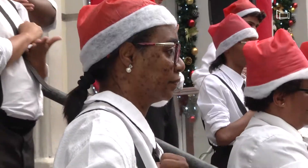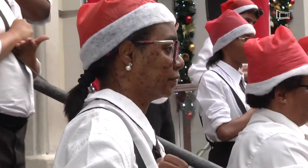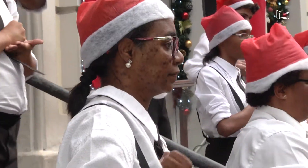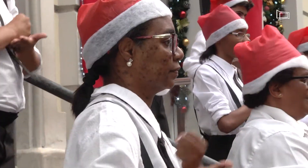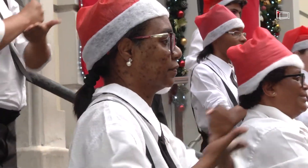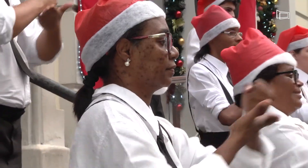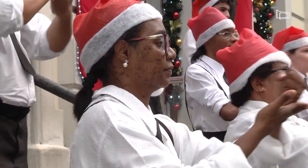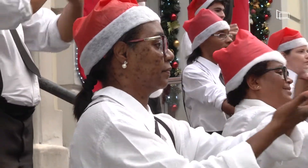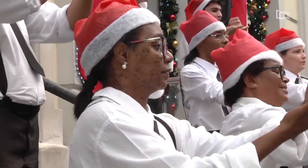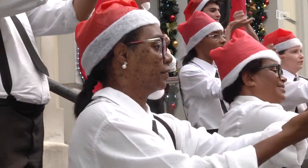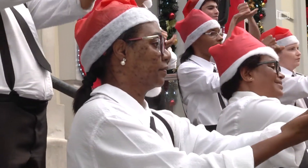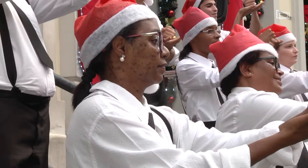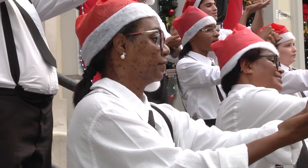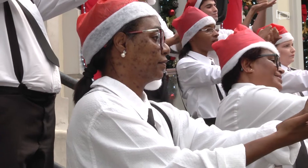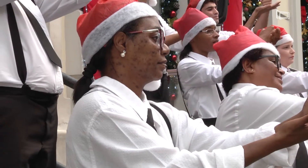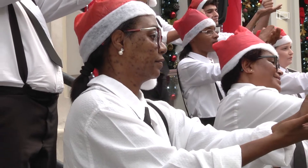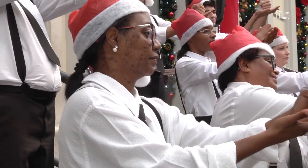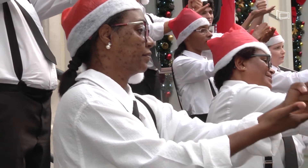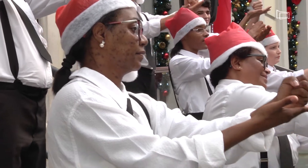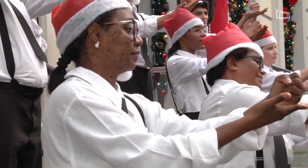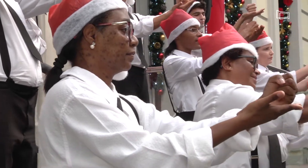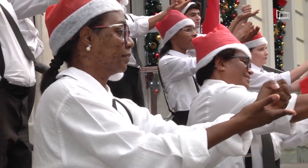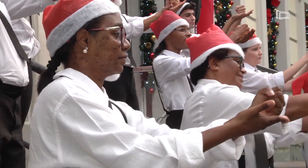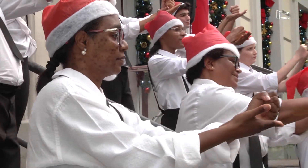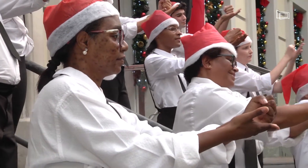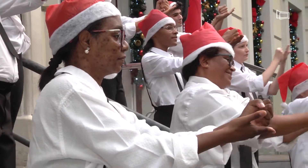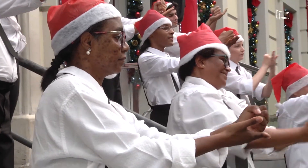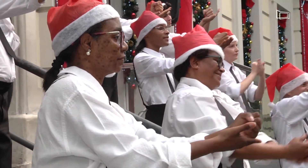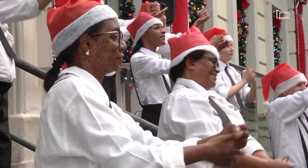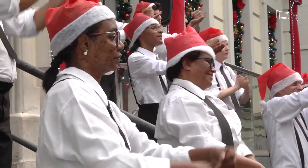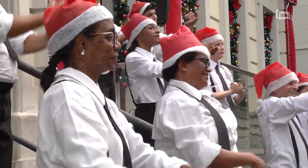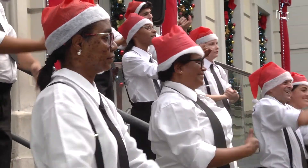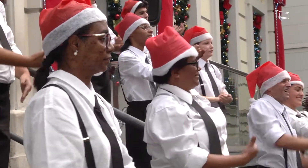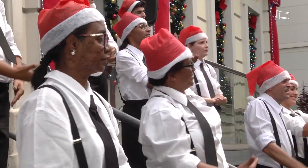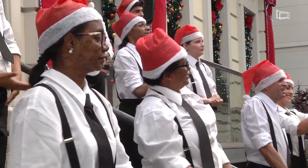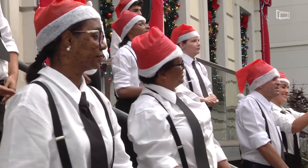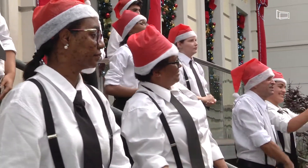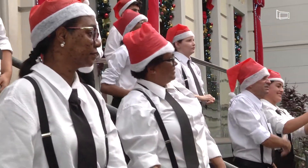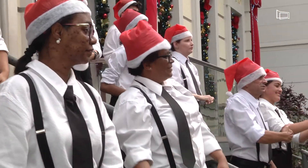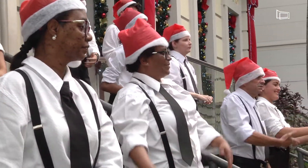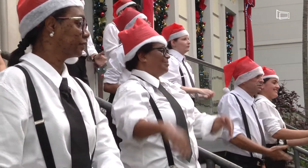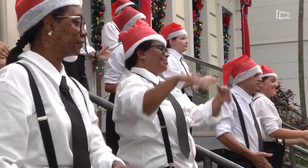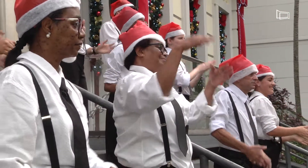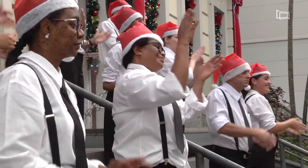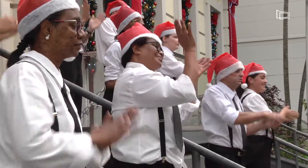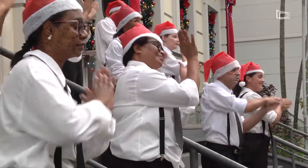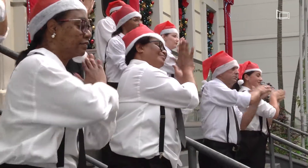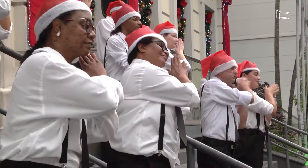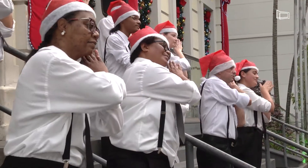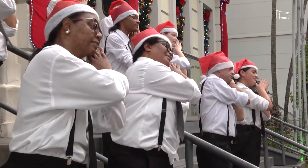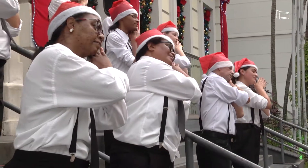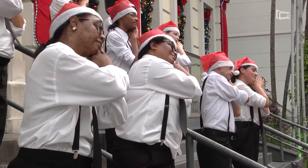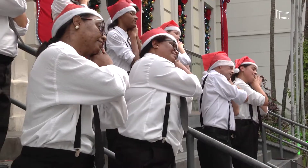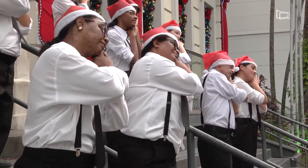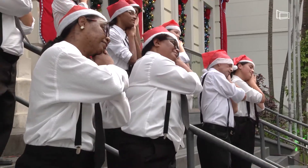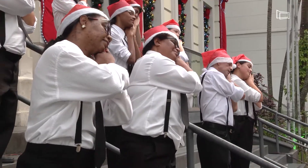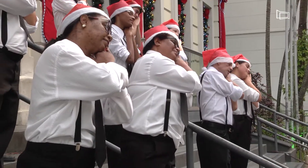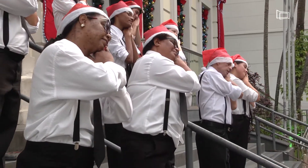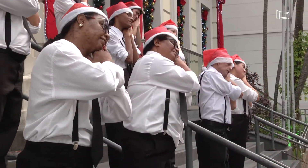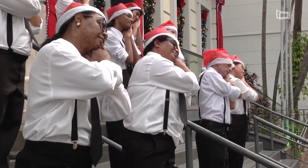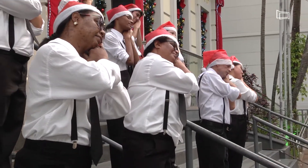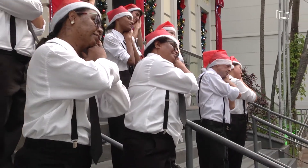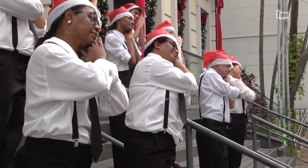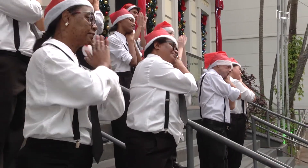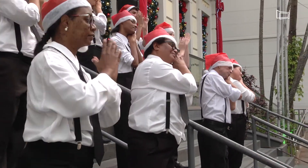Segundo o presidente da Câmara, vereador Rodrigo Matos, o objetivo do Canta em Canta está sendo cumprido, levar cultura e